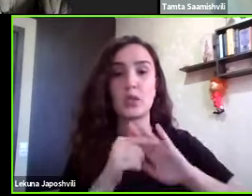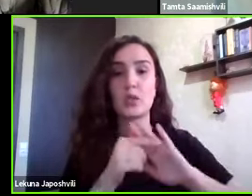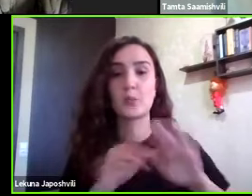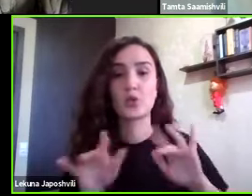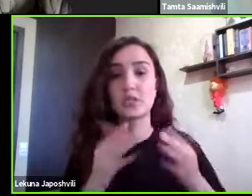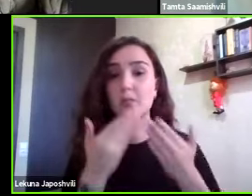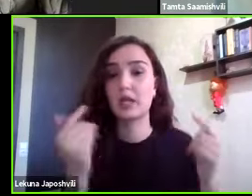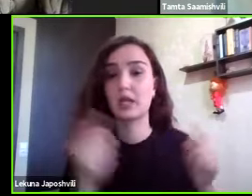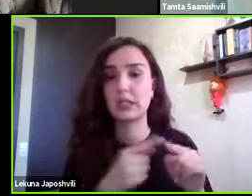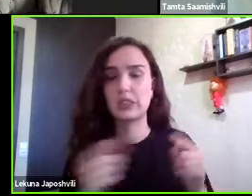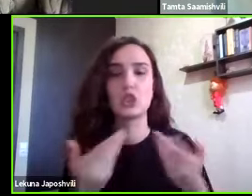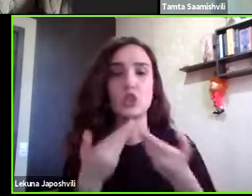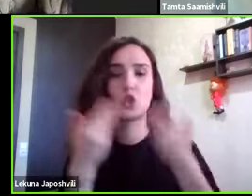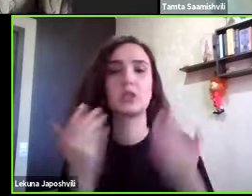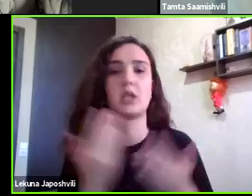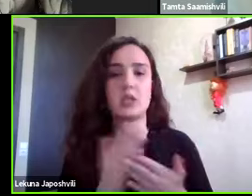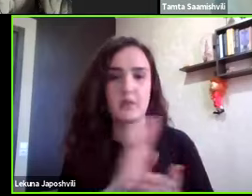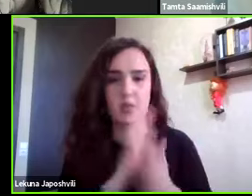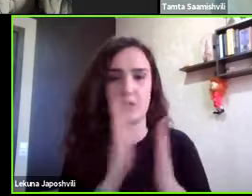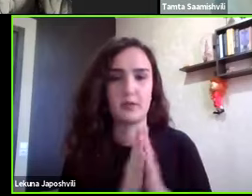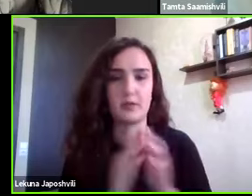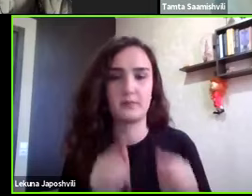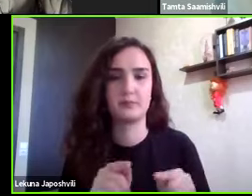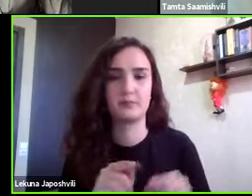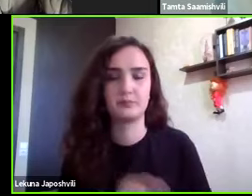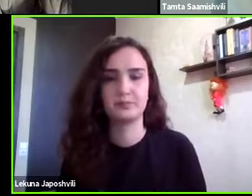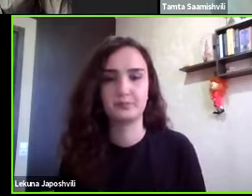არის, იოლად არის ეს ყველაფერი გადასატანი.